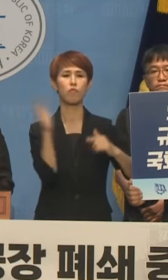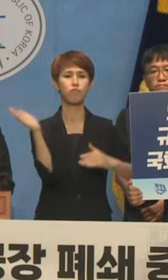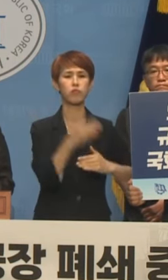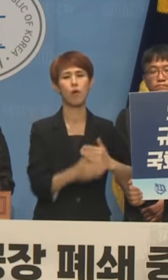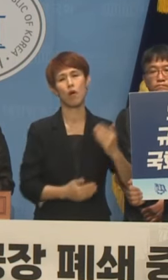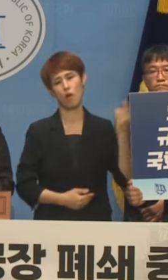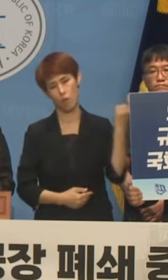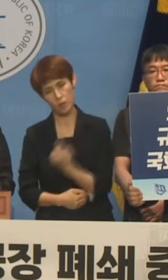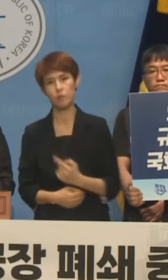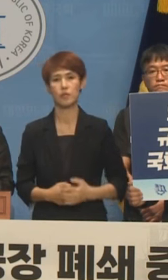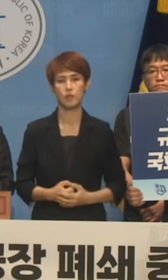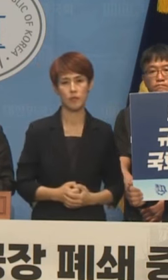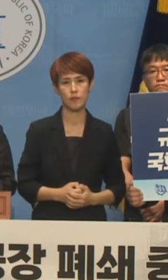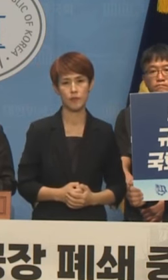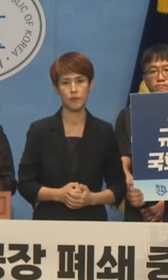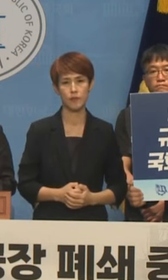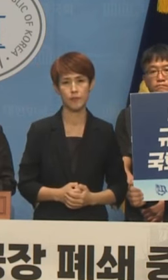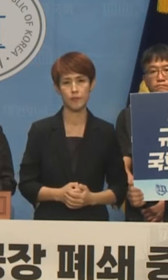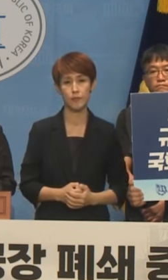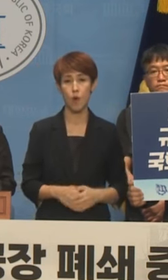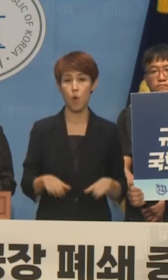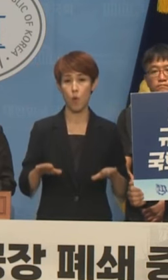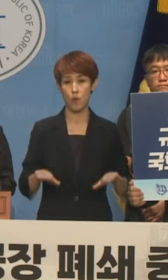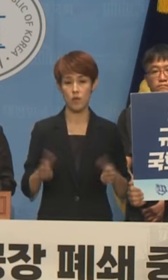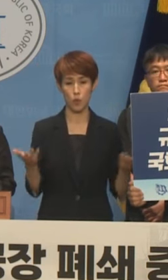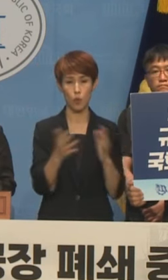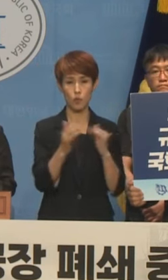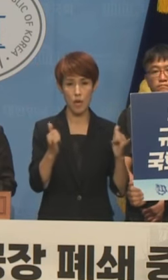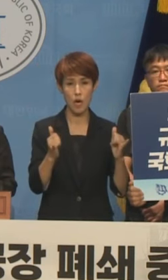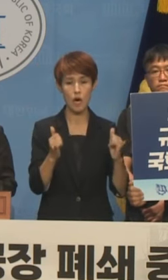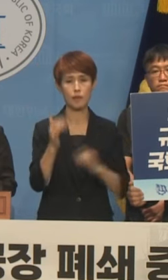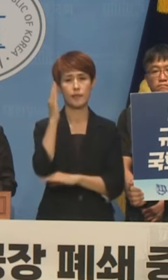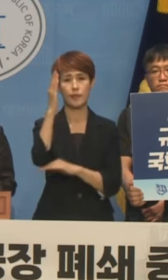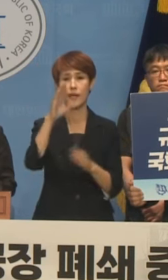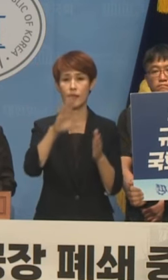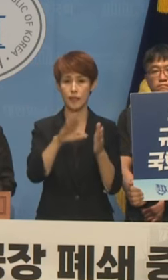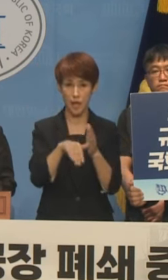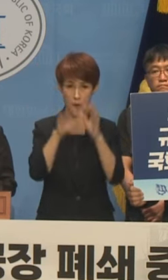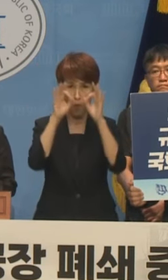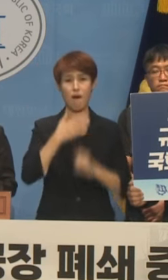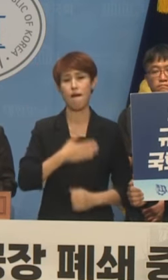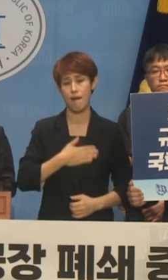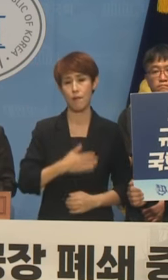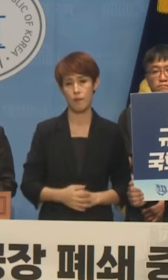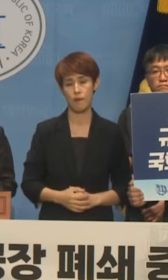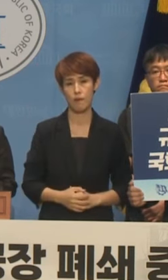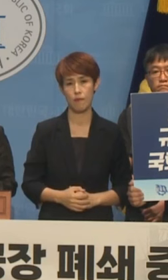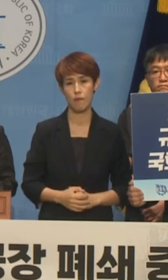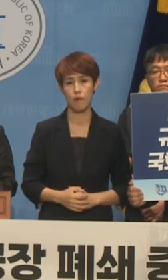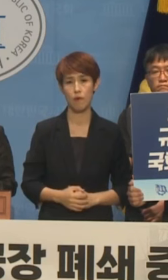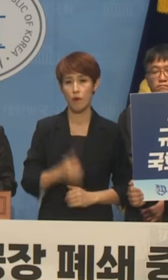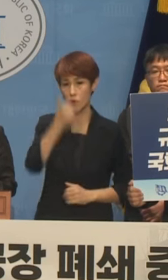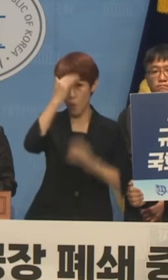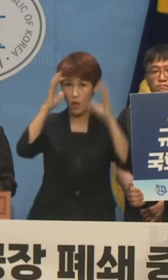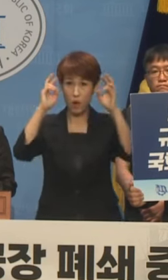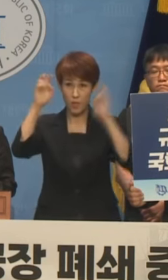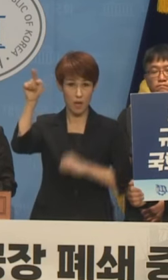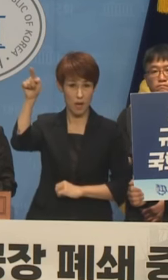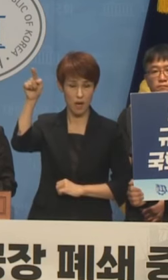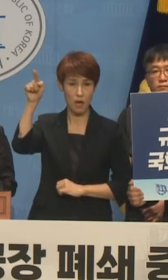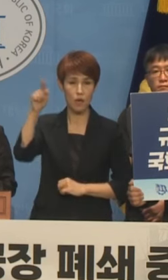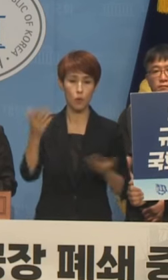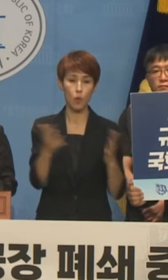여기까지 달려오셨습니다. 오늘 노동자들의 현장 발언에서도 알 수 있겠지만 독일 본사는 노동자의